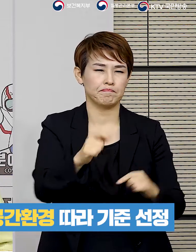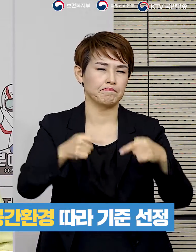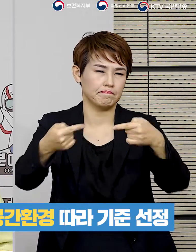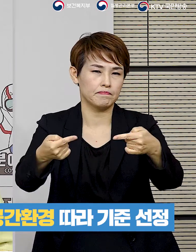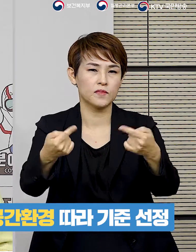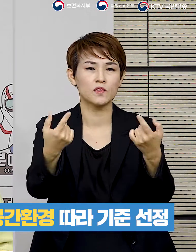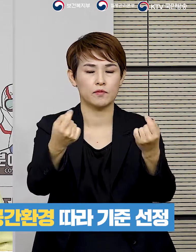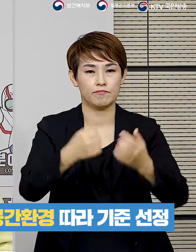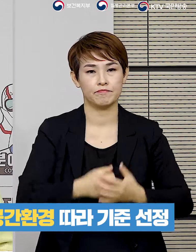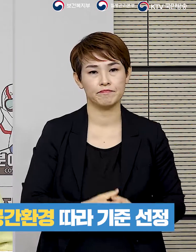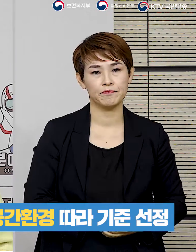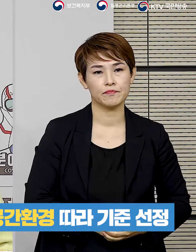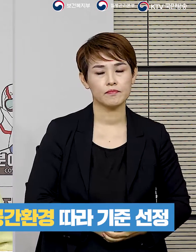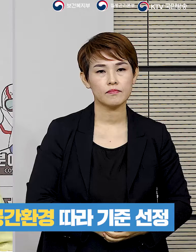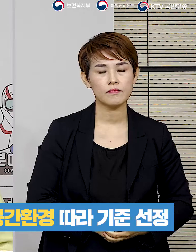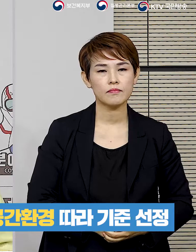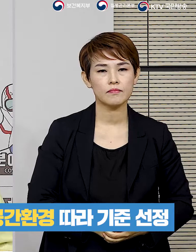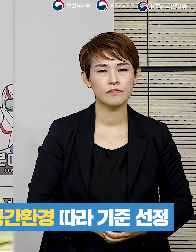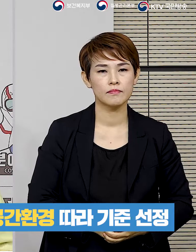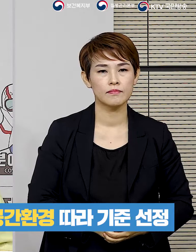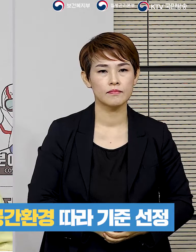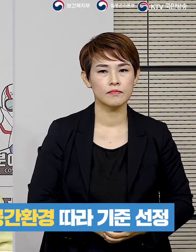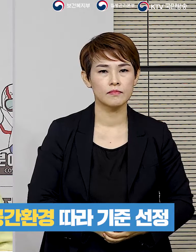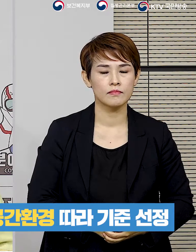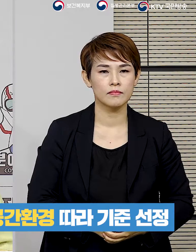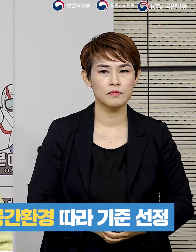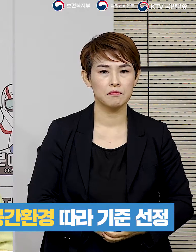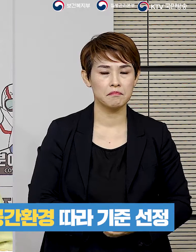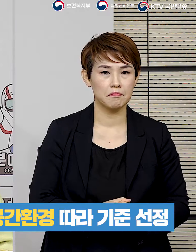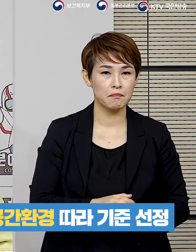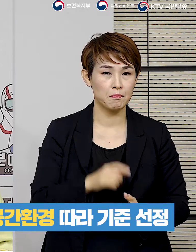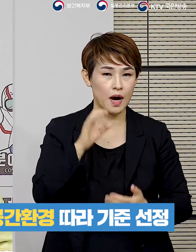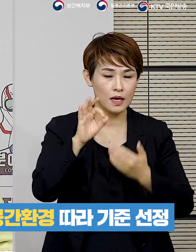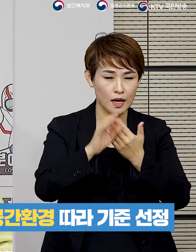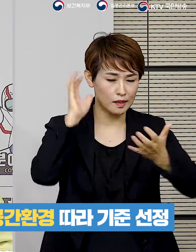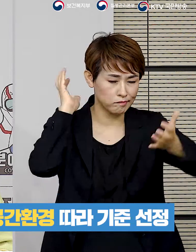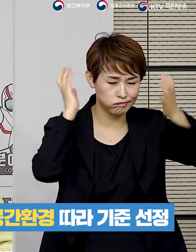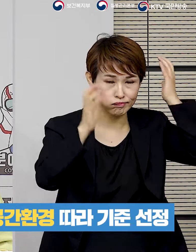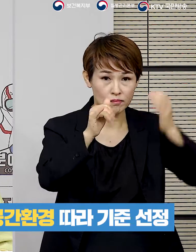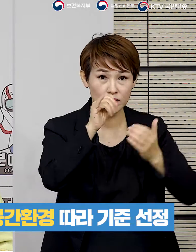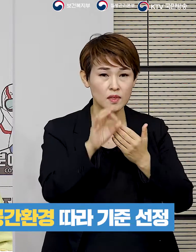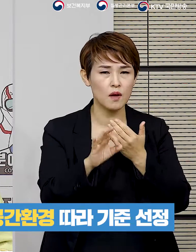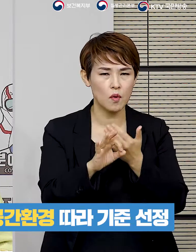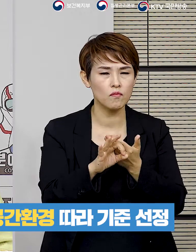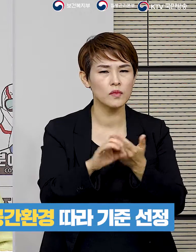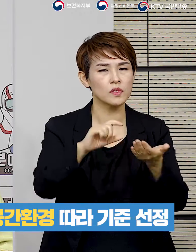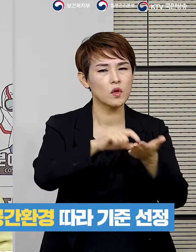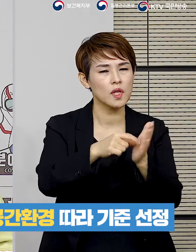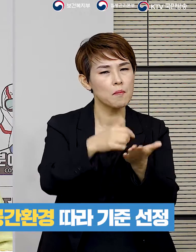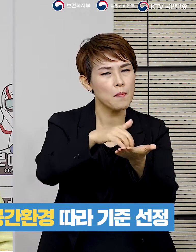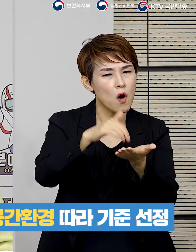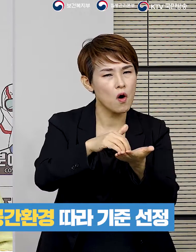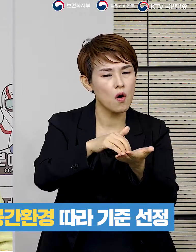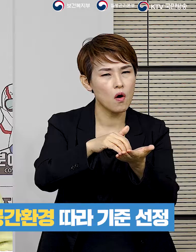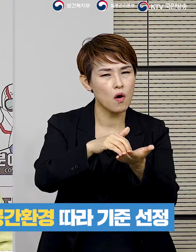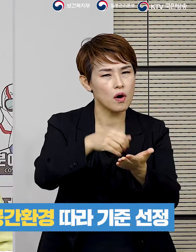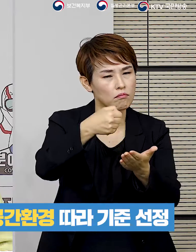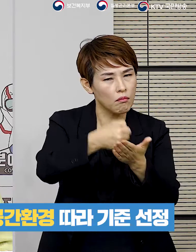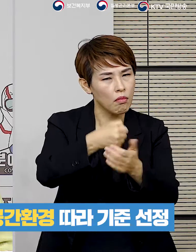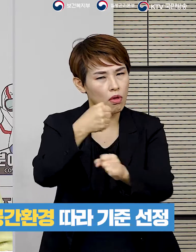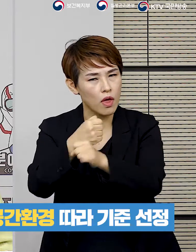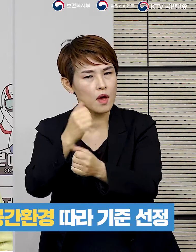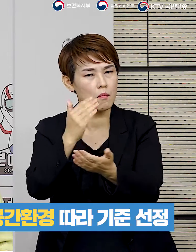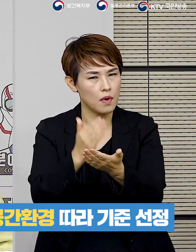유지하는 원칙을 기술하였습니다. 이후에 의견 수렴 과정에서 이런 부분들이 오히려 만약 혼선을 초래한다 그러면 적당한 수치가